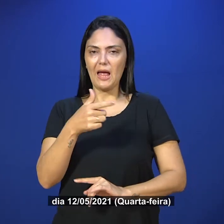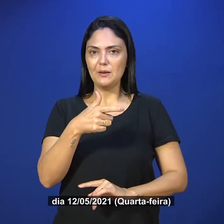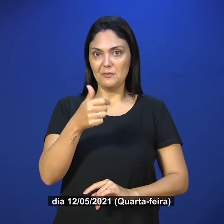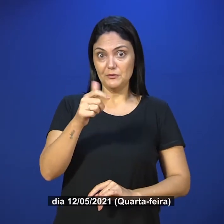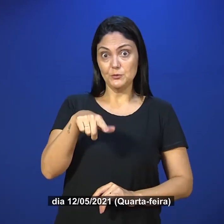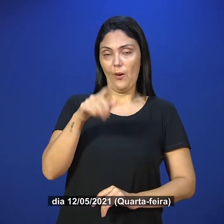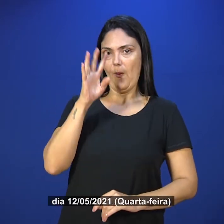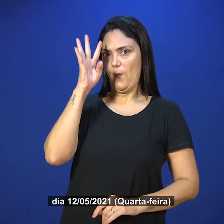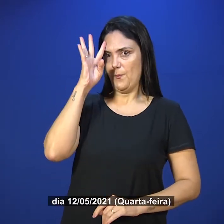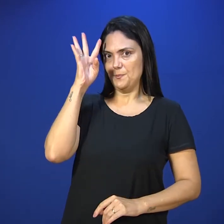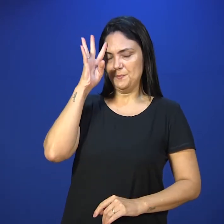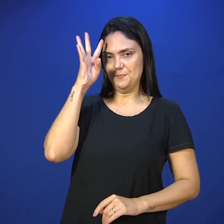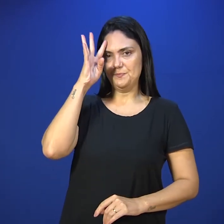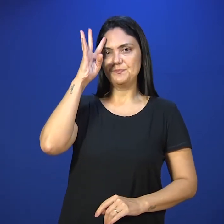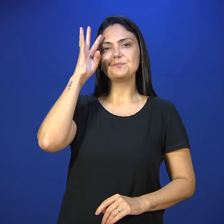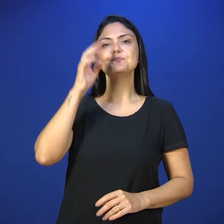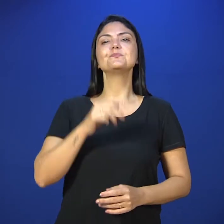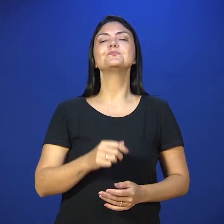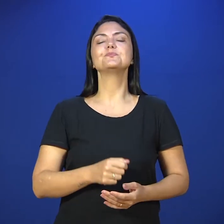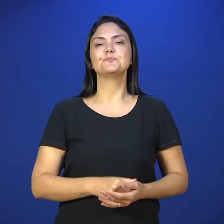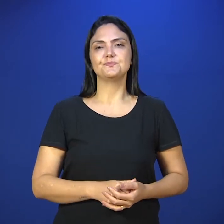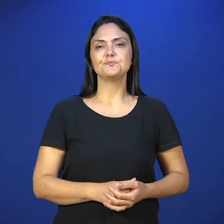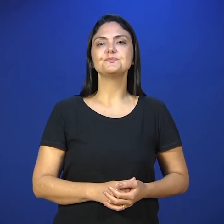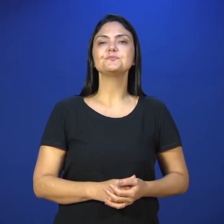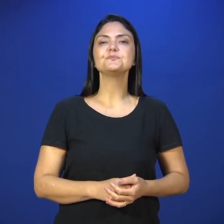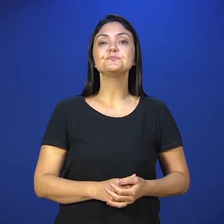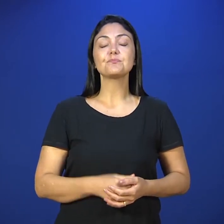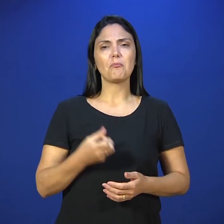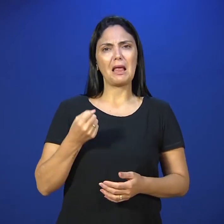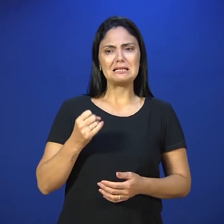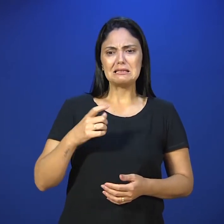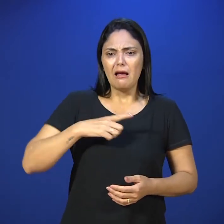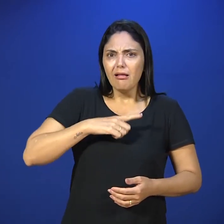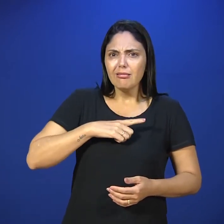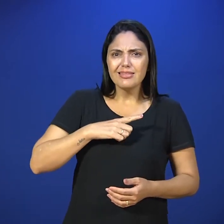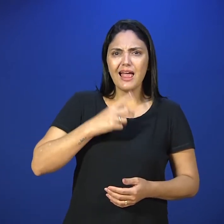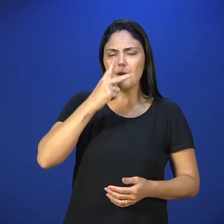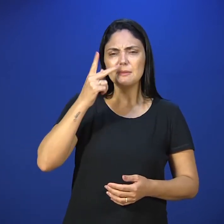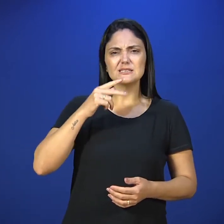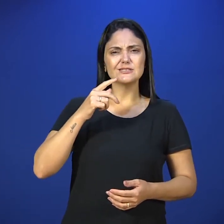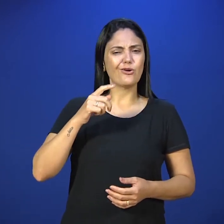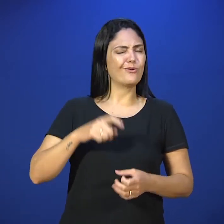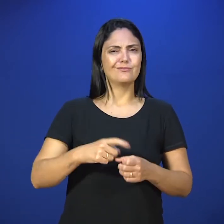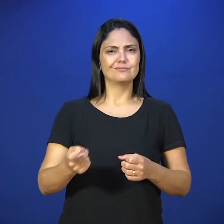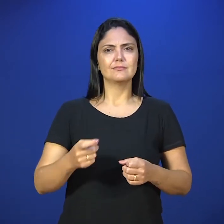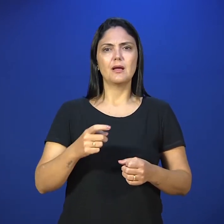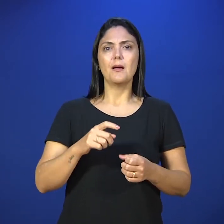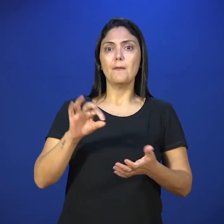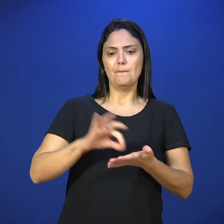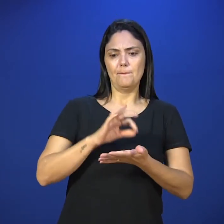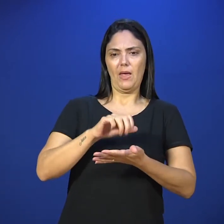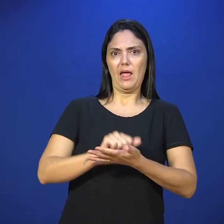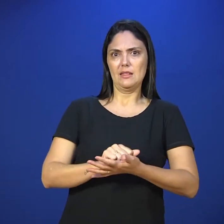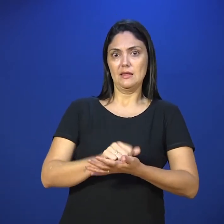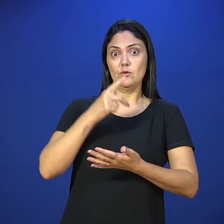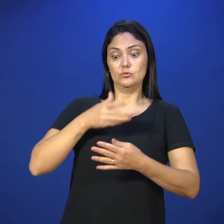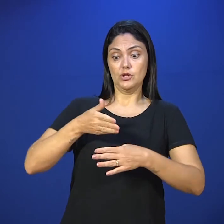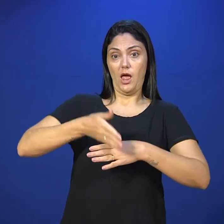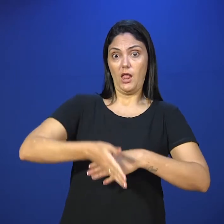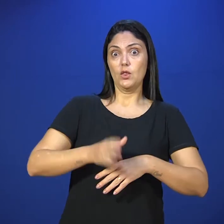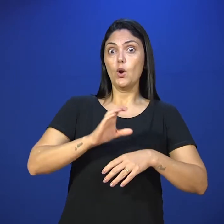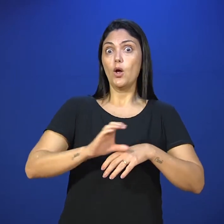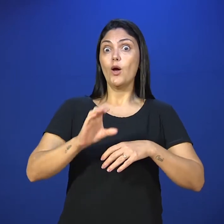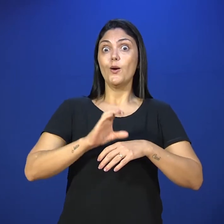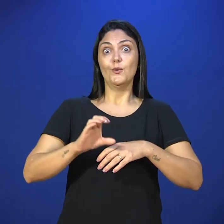12/5/2021, quarta-feira. 19.4. Caso haja cancelamento de matrícula do aluno ingressante no curso